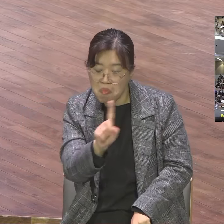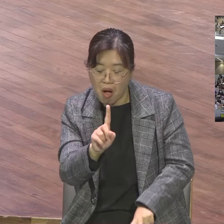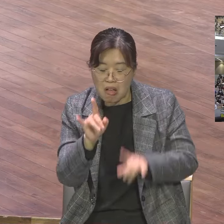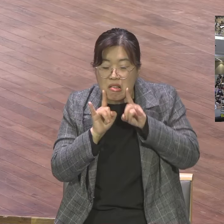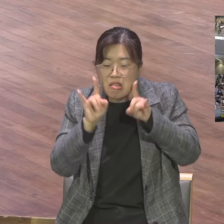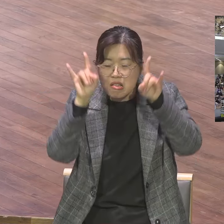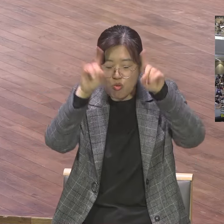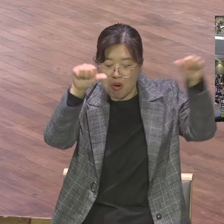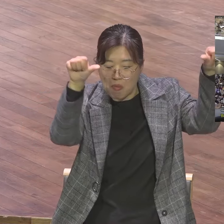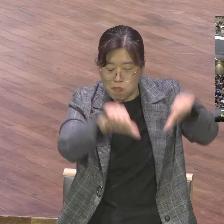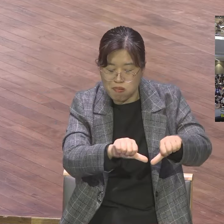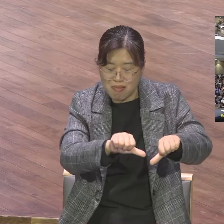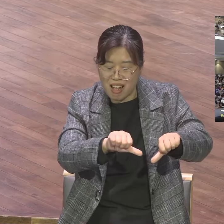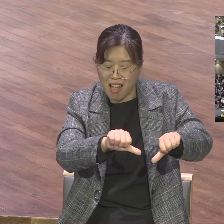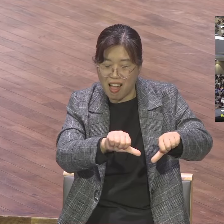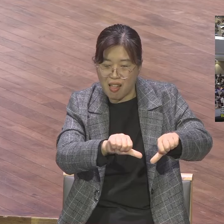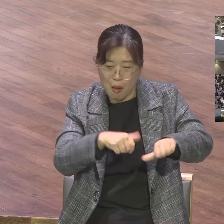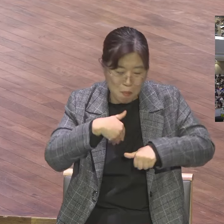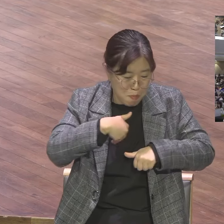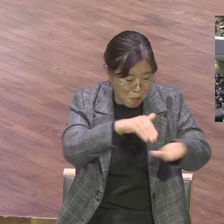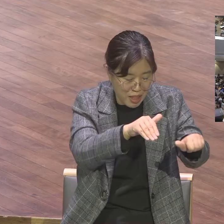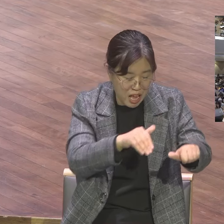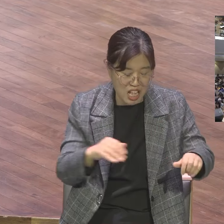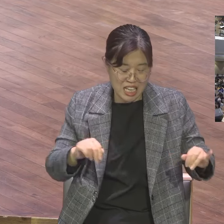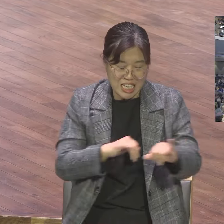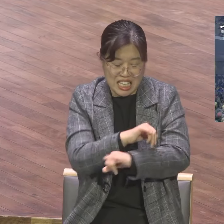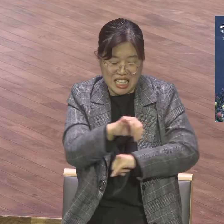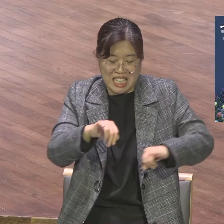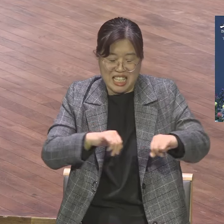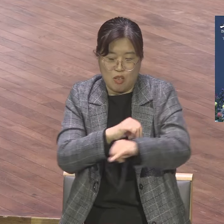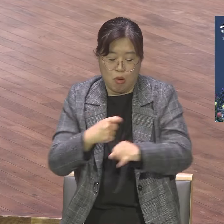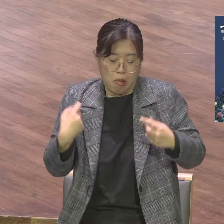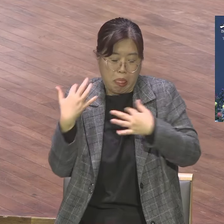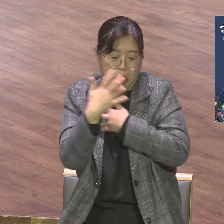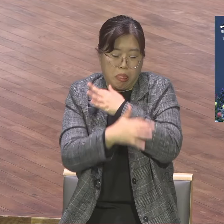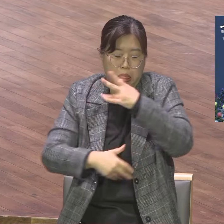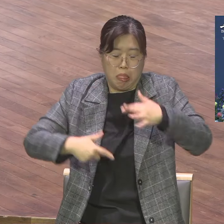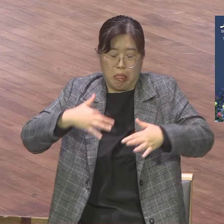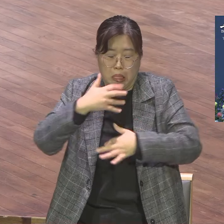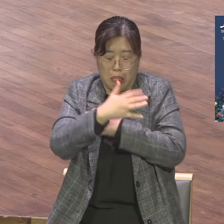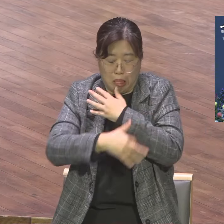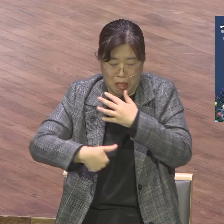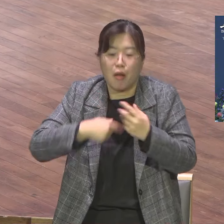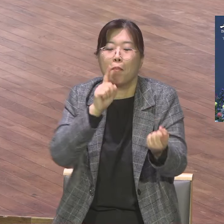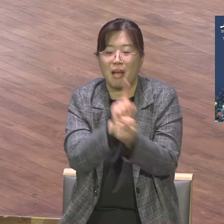맨 밑에 떨어짐을 당하리로다. 지옥 중에도 제일 밑바닥.